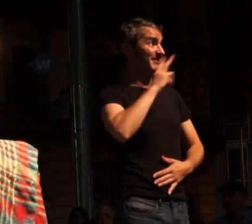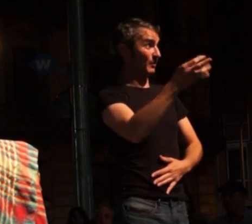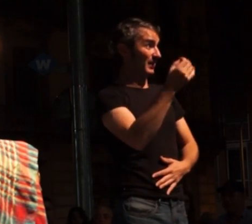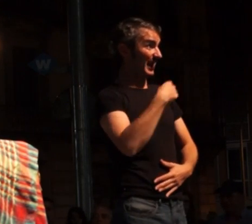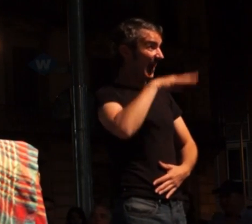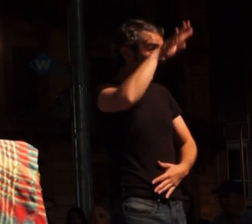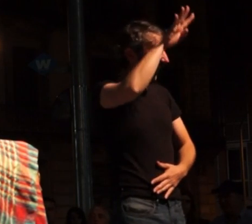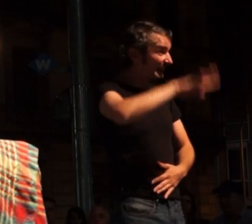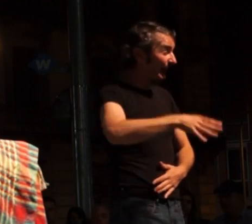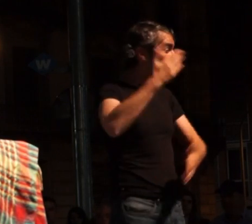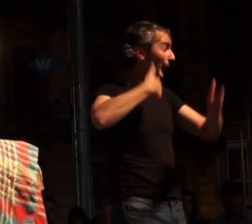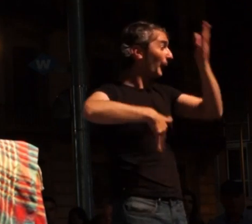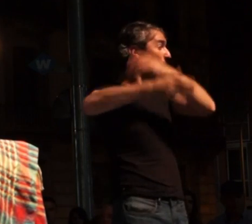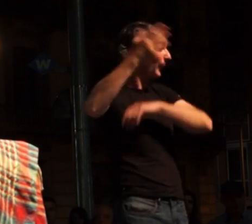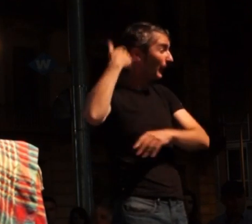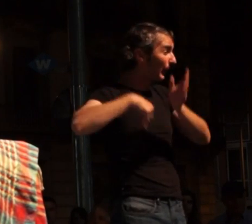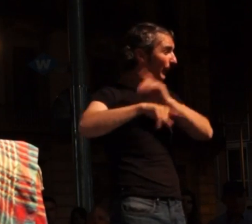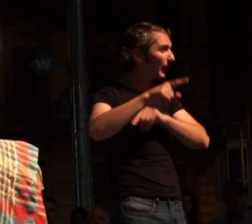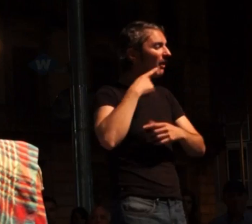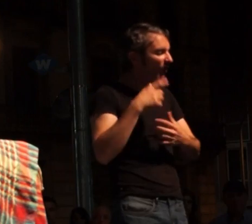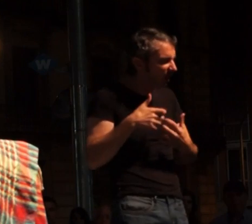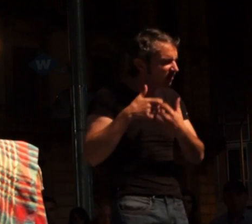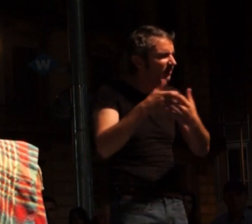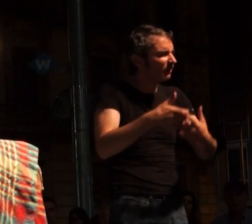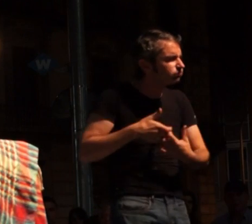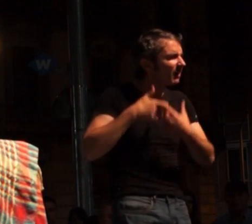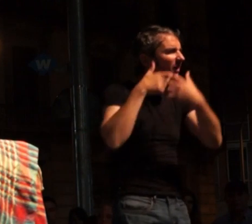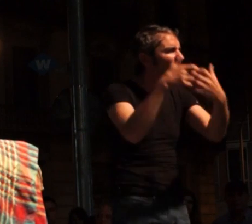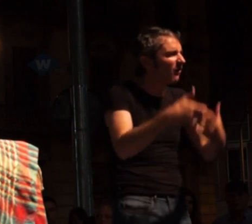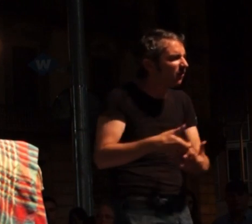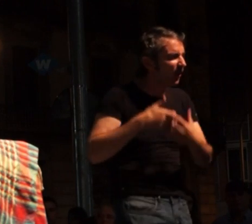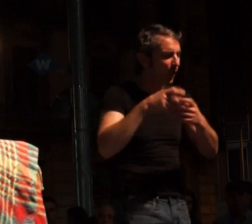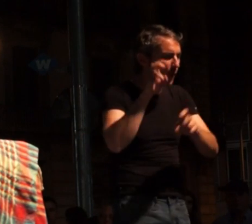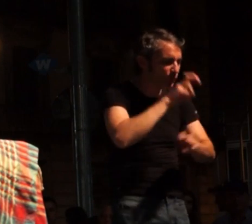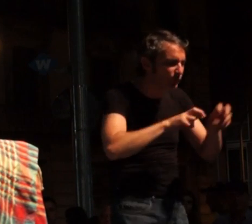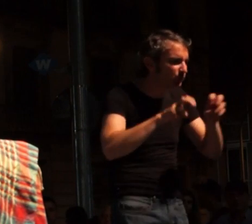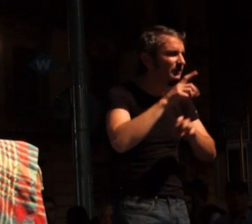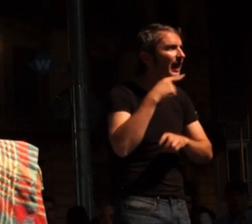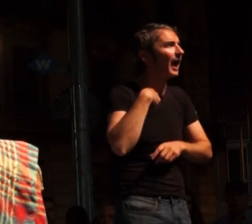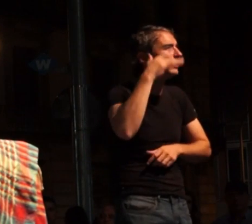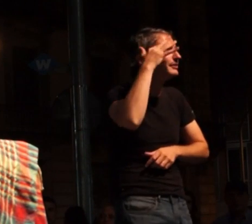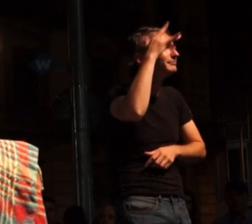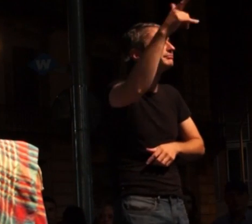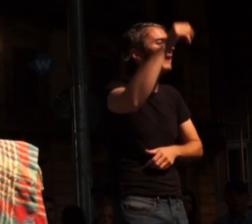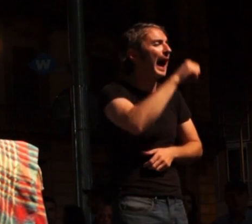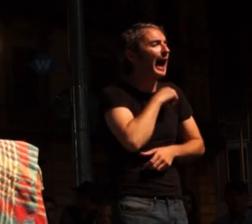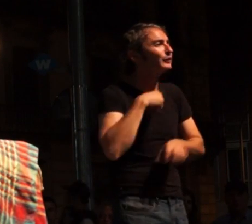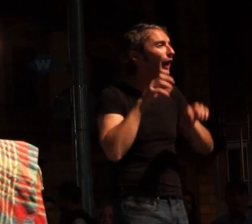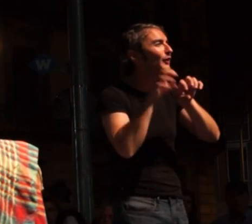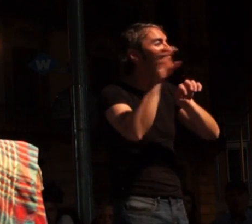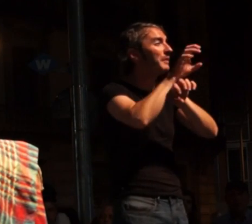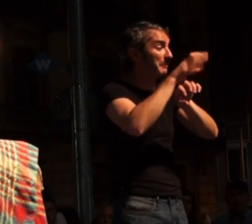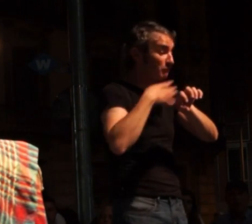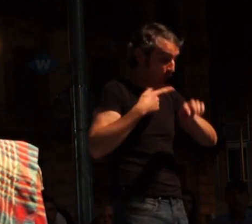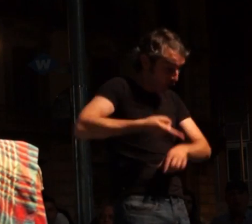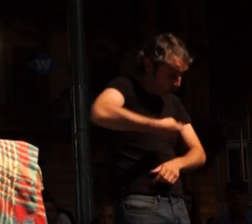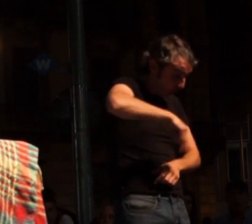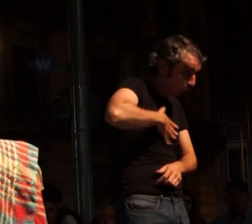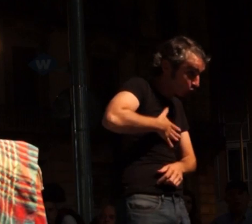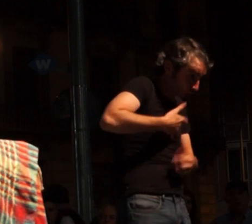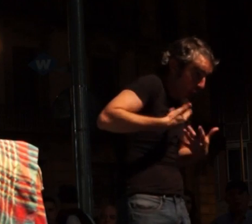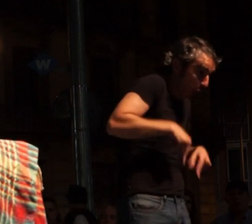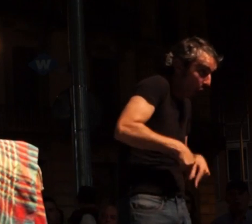antaño peleaban en defensa de sus fueros tradicionales, de sus anhelos autonómicos». Y nosotros, los de